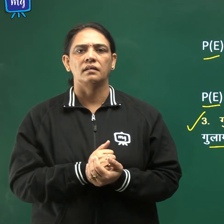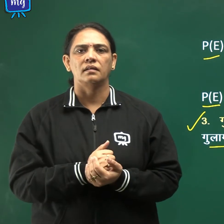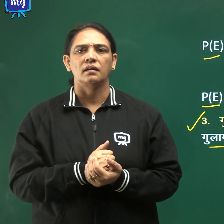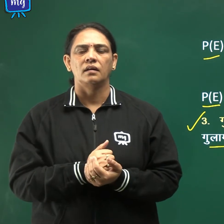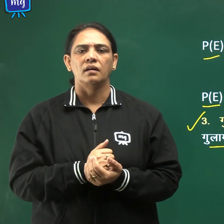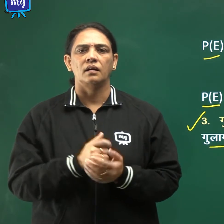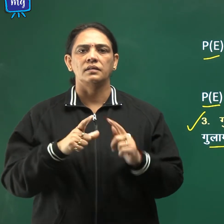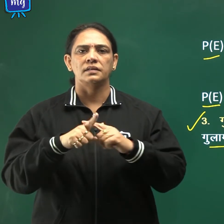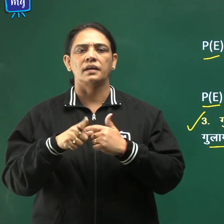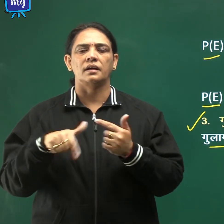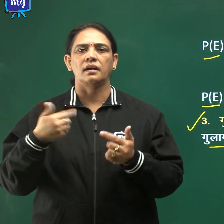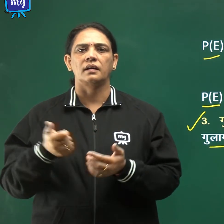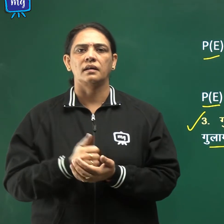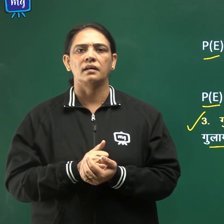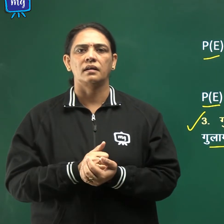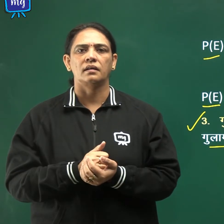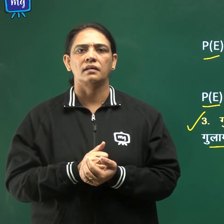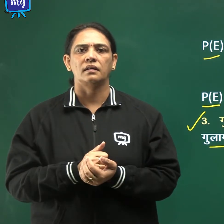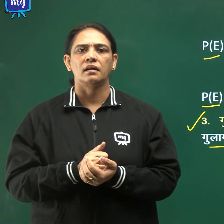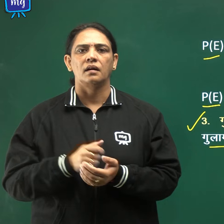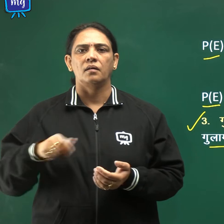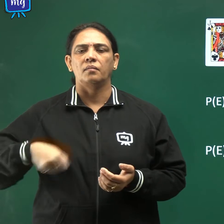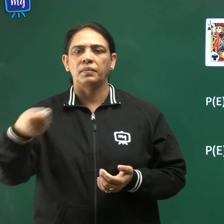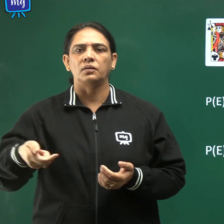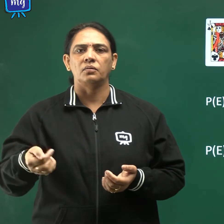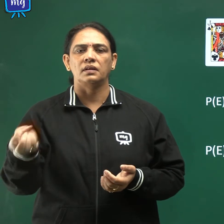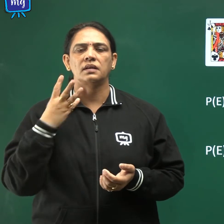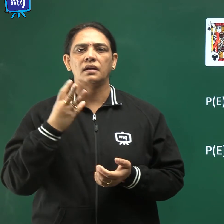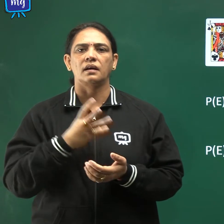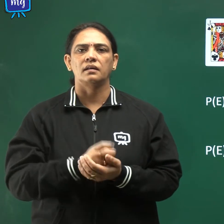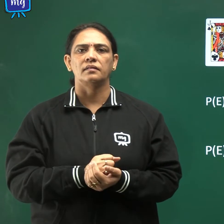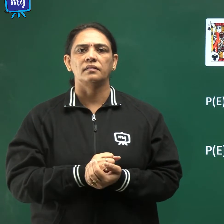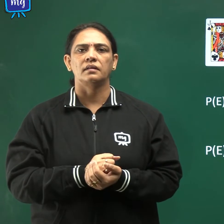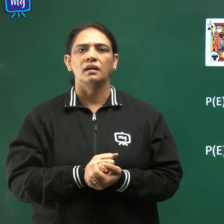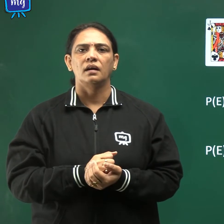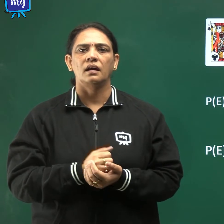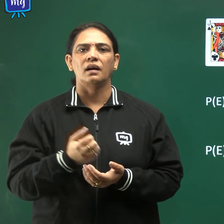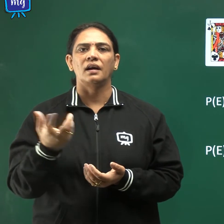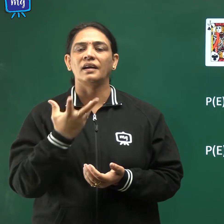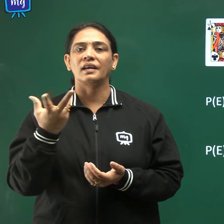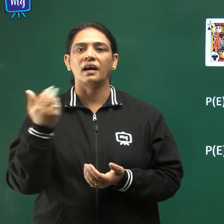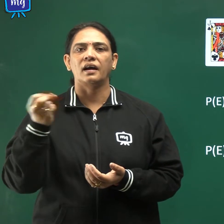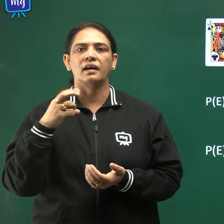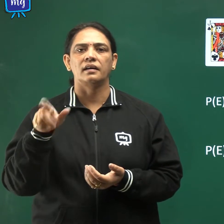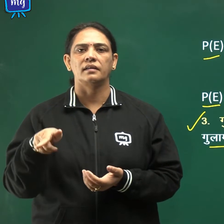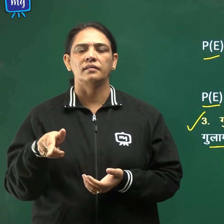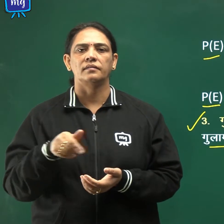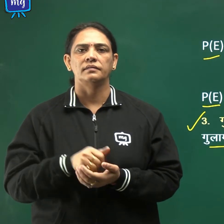का गुलाम के के पत्तों की संख्या कि कितनी है